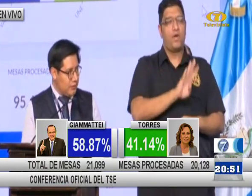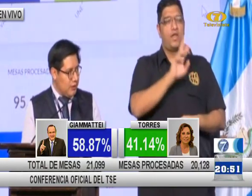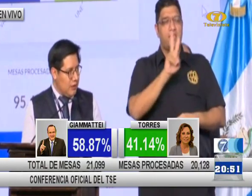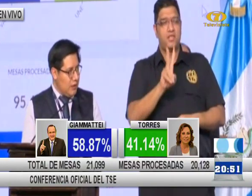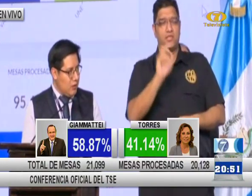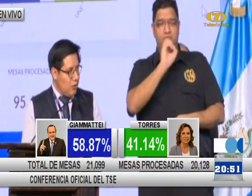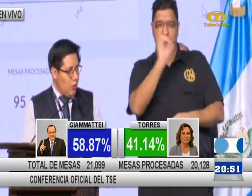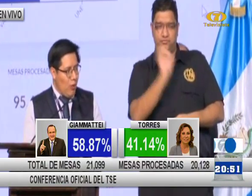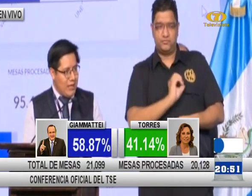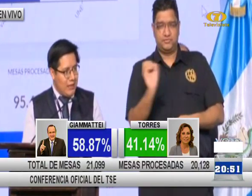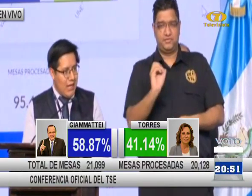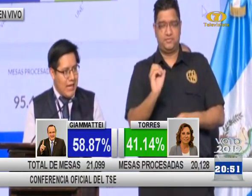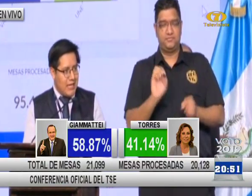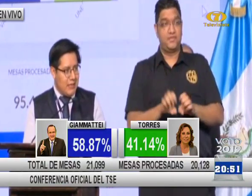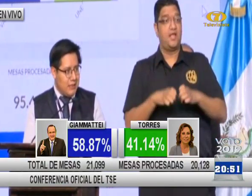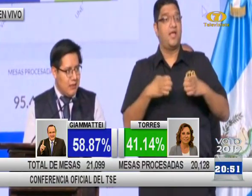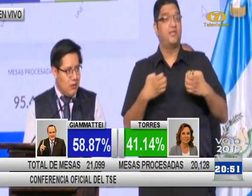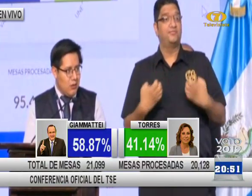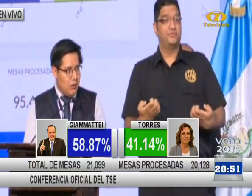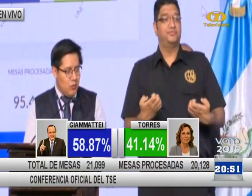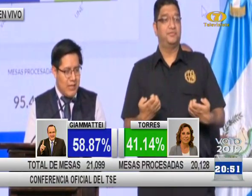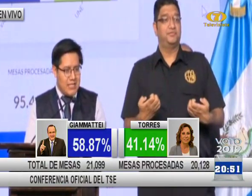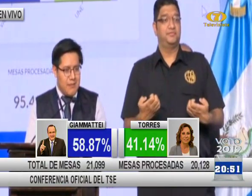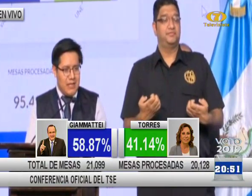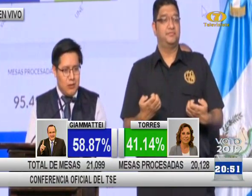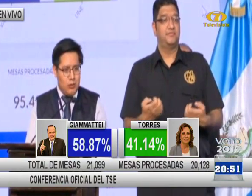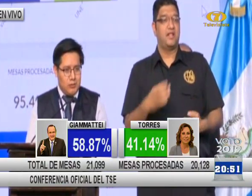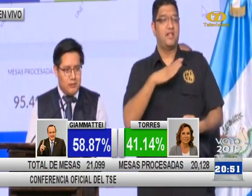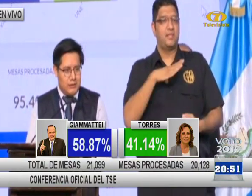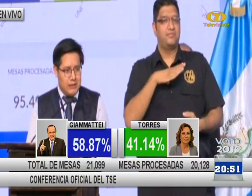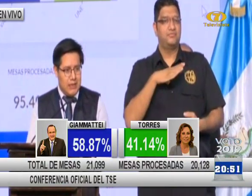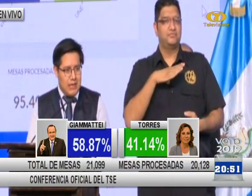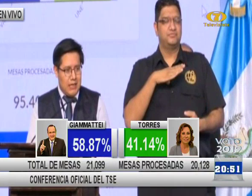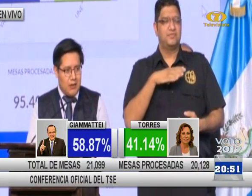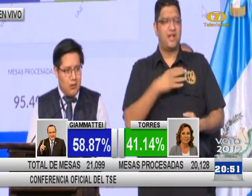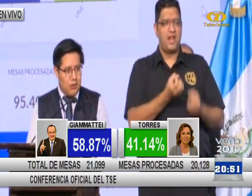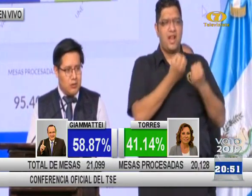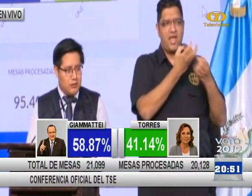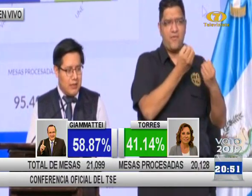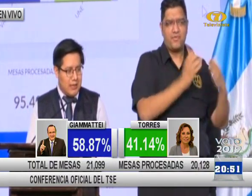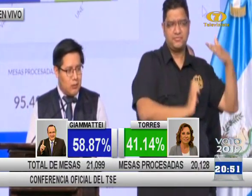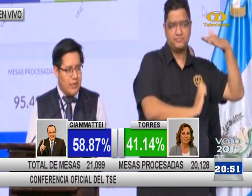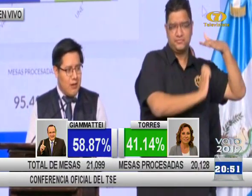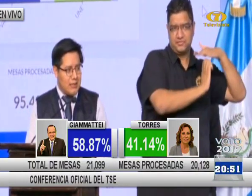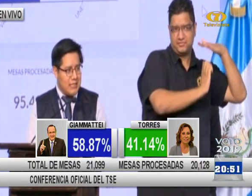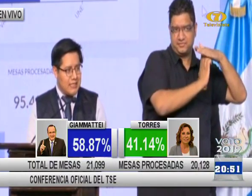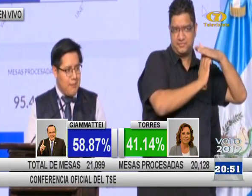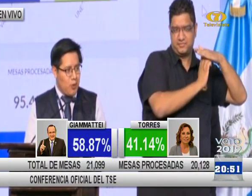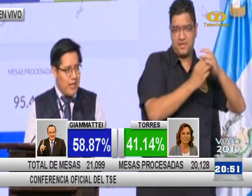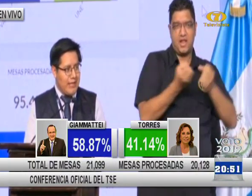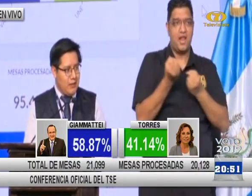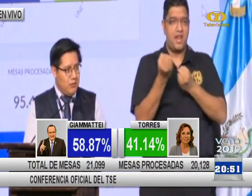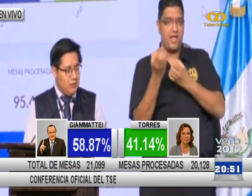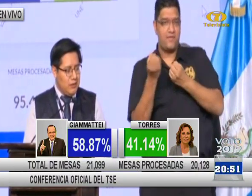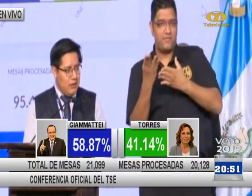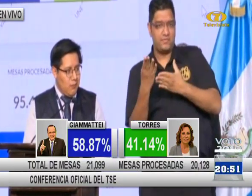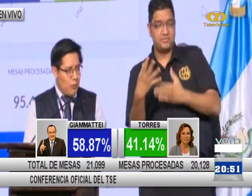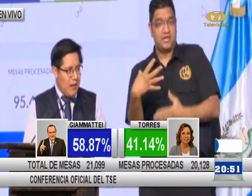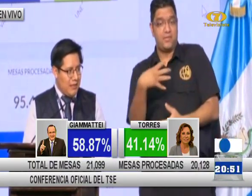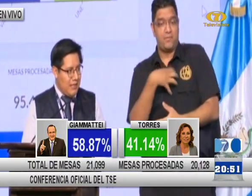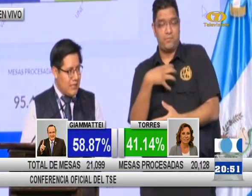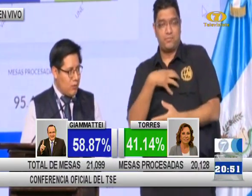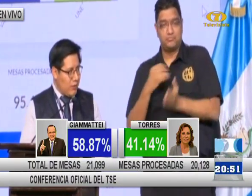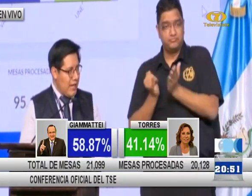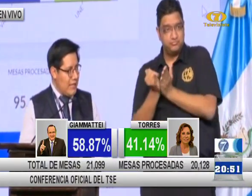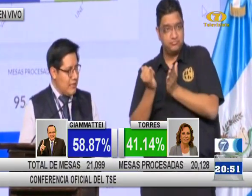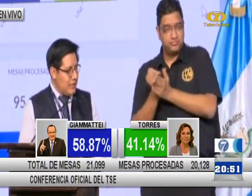42.20%, con lo cual hay una similitud con los resultados que se están proyectando por